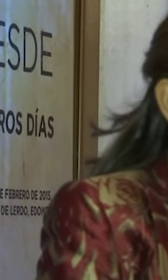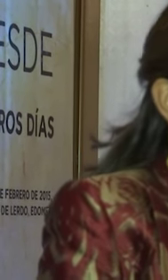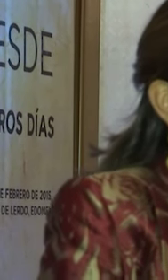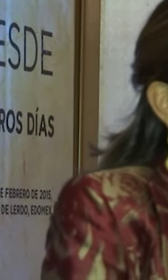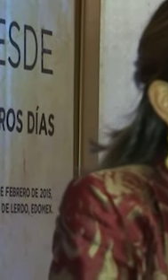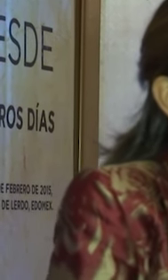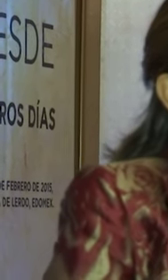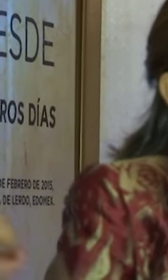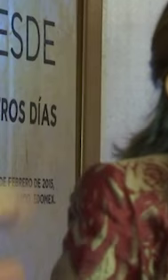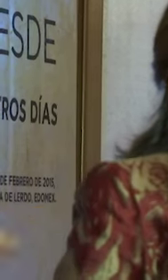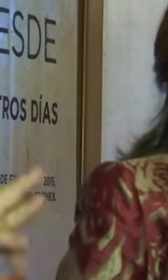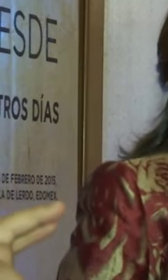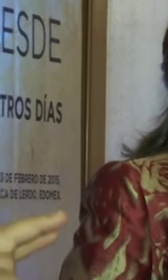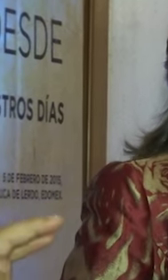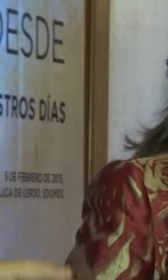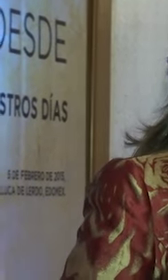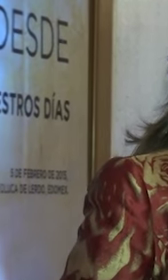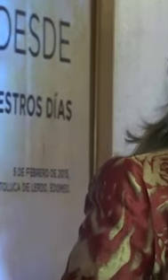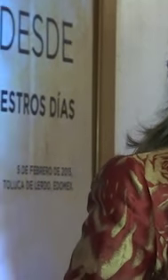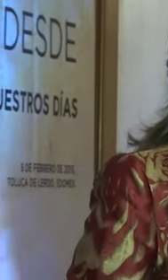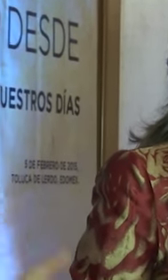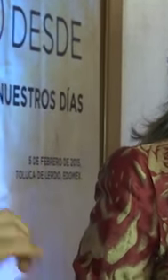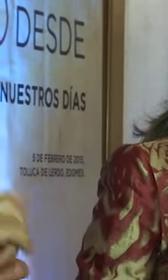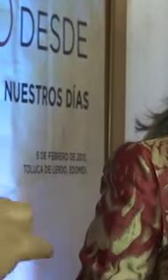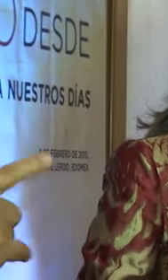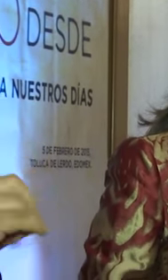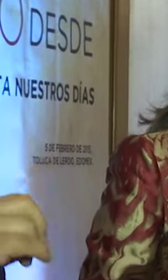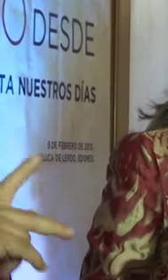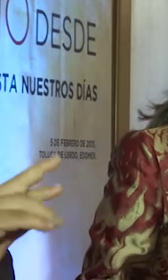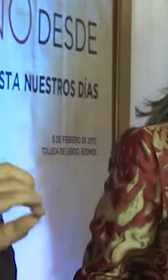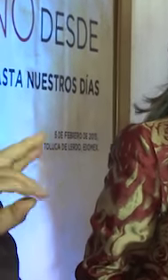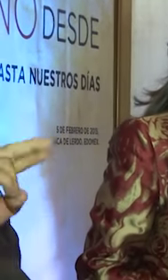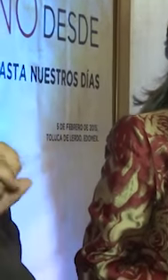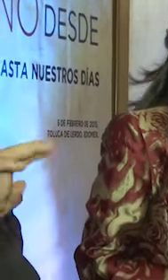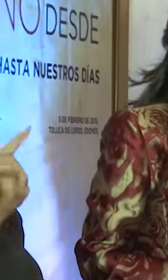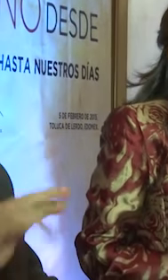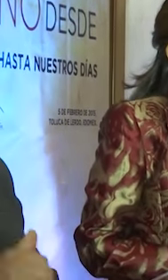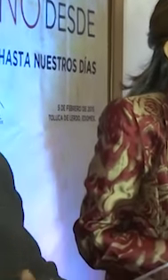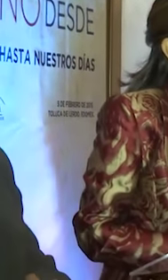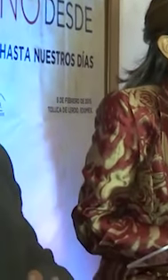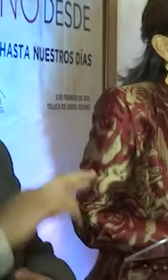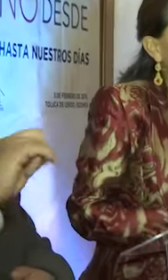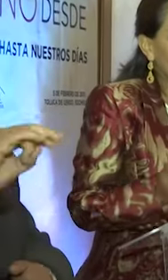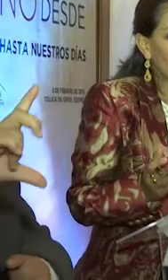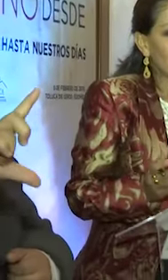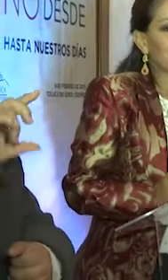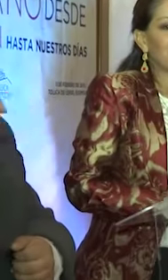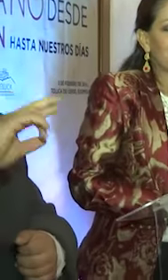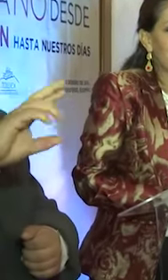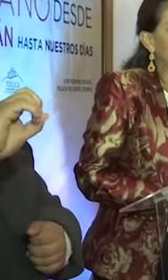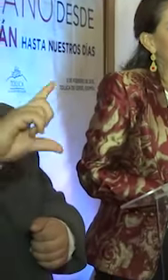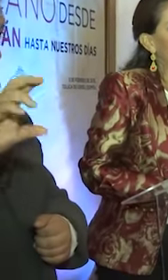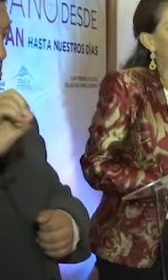Cruz Barney, desde luego la presencia del delegado de nuestra Procuraduría General de la República, Raúl Arroyo, y a todas